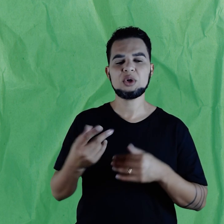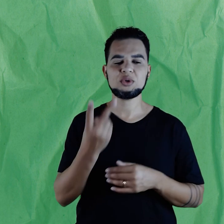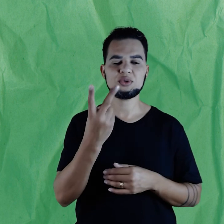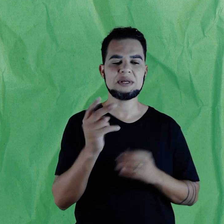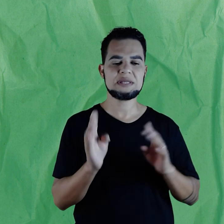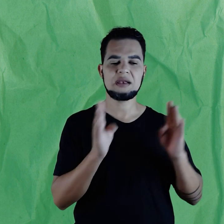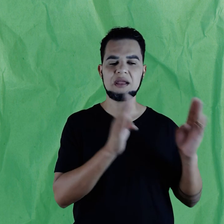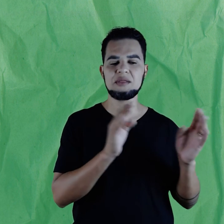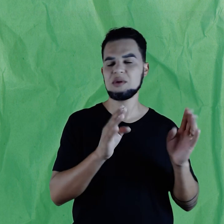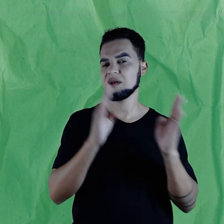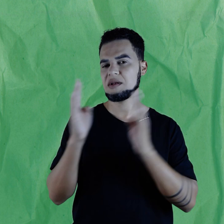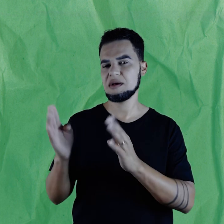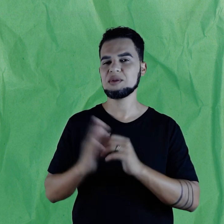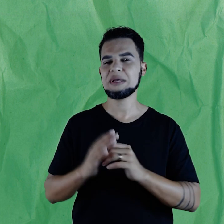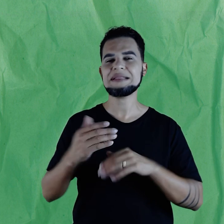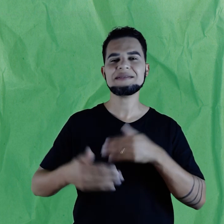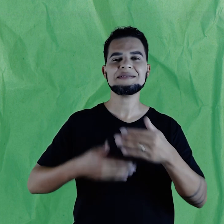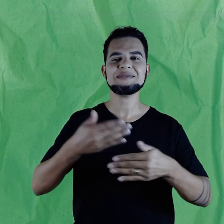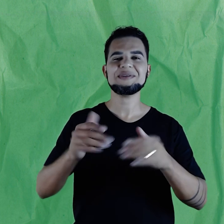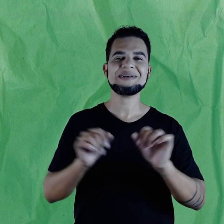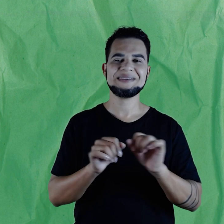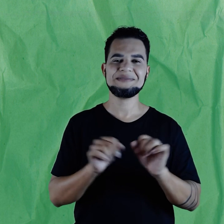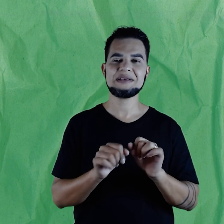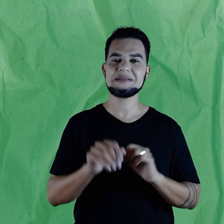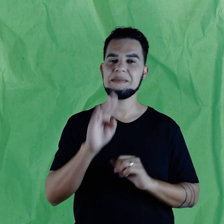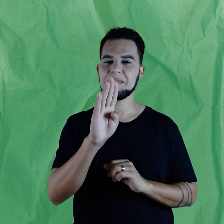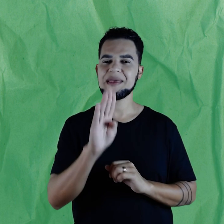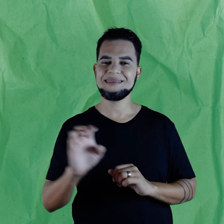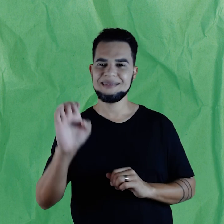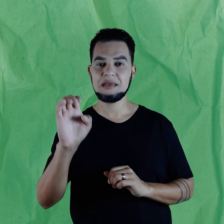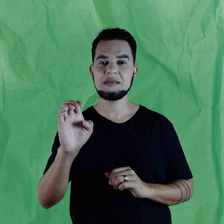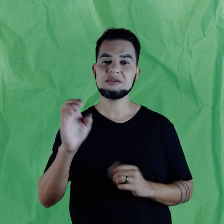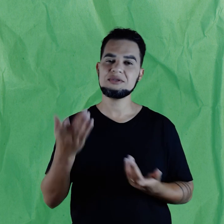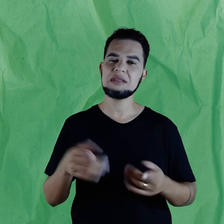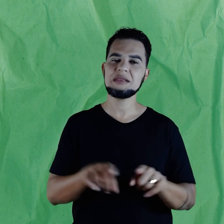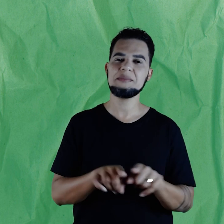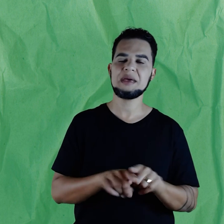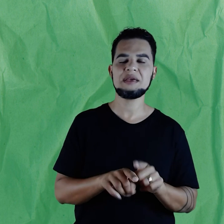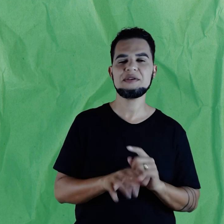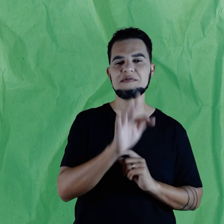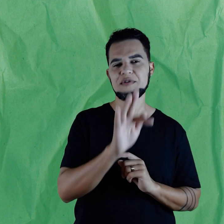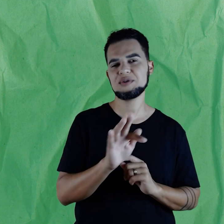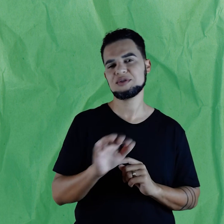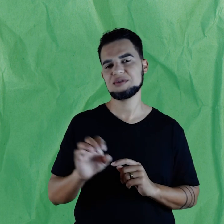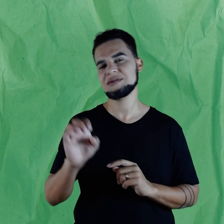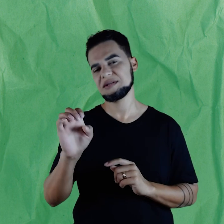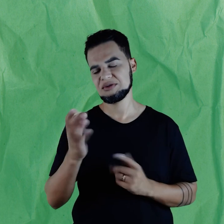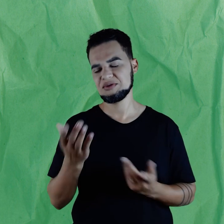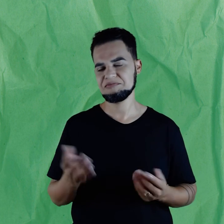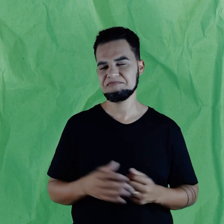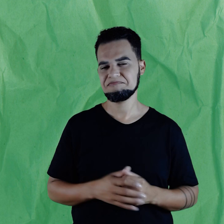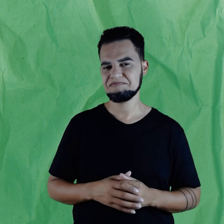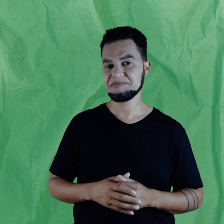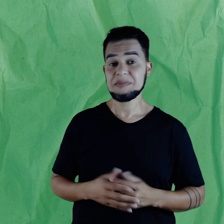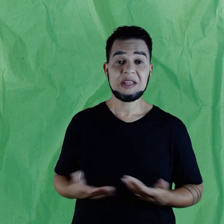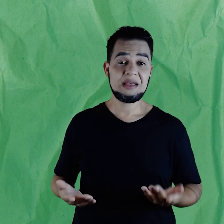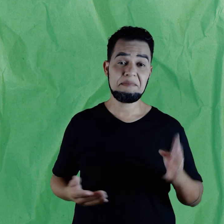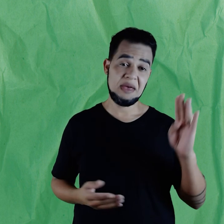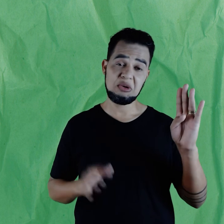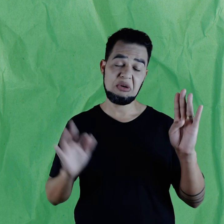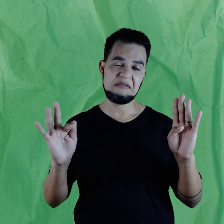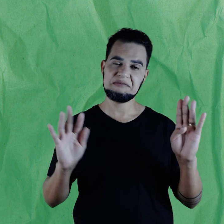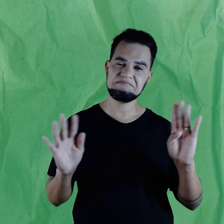lados. É aquele desenvolvedor que faz tanto o back-end quanto o front-end. Tá? E o mercado está